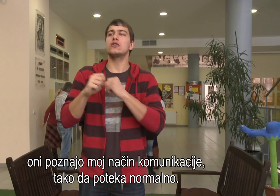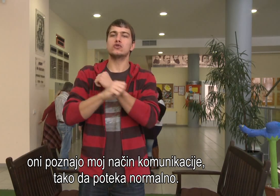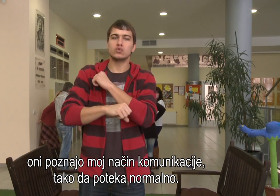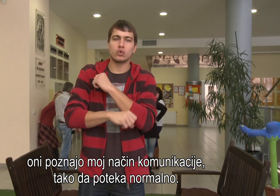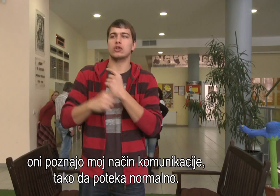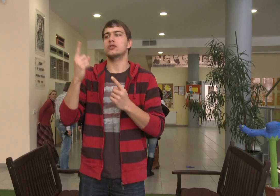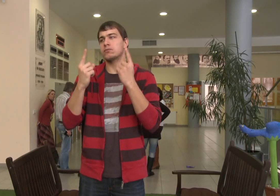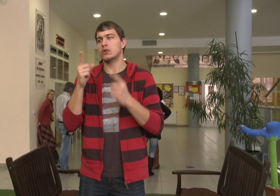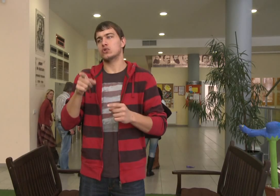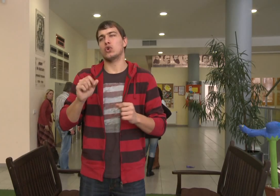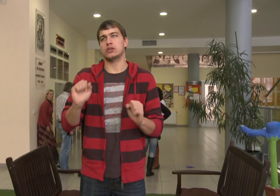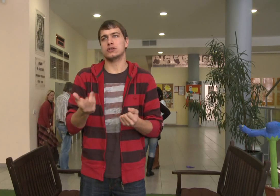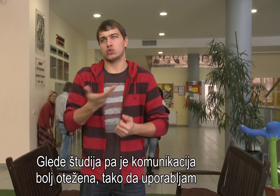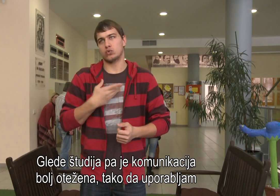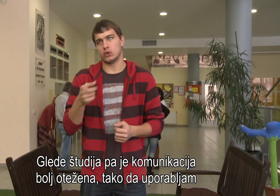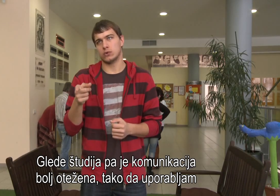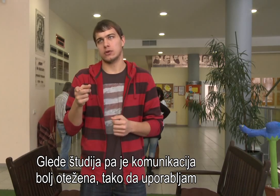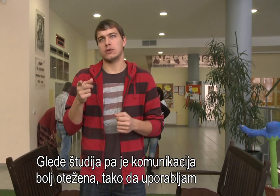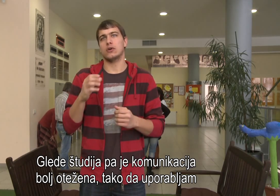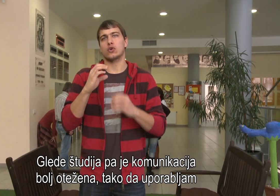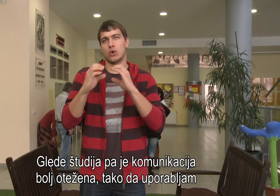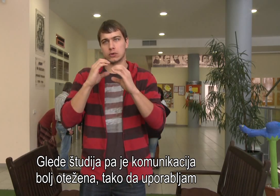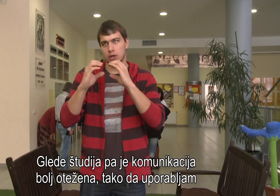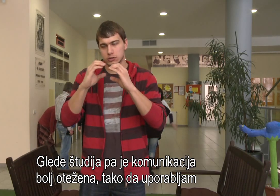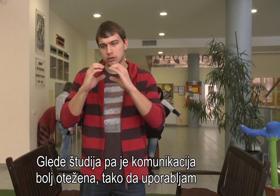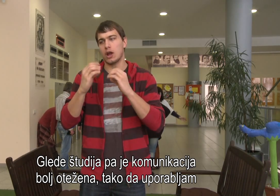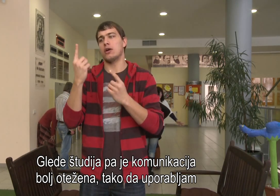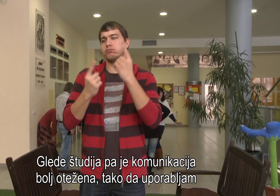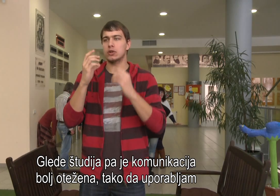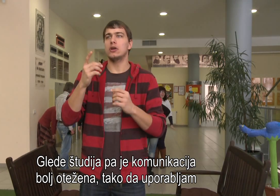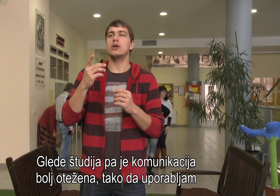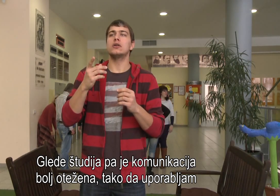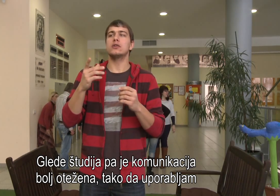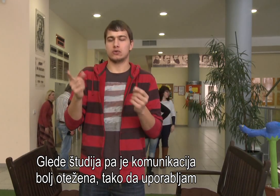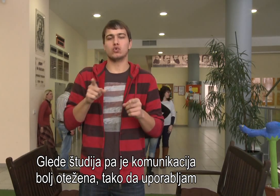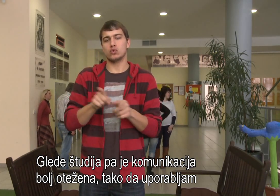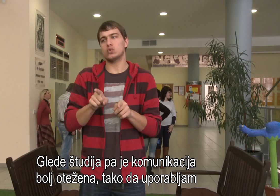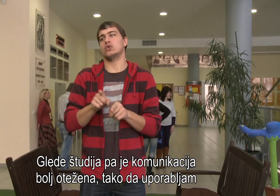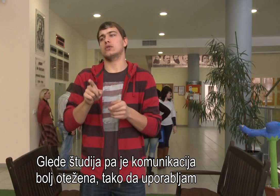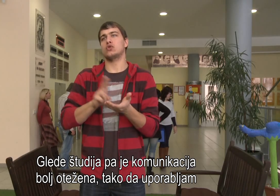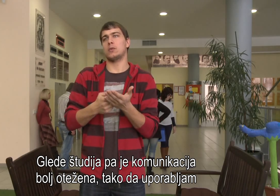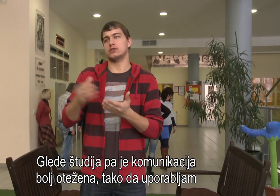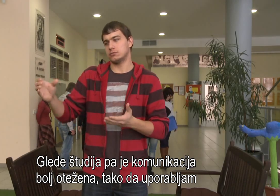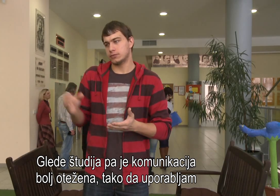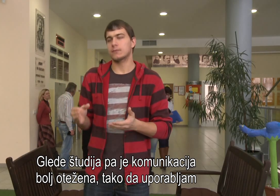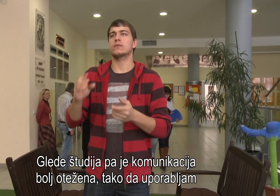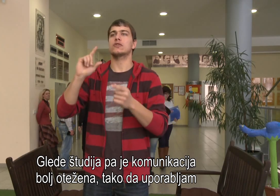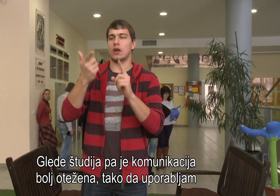težav. Kar se pa tiče študija, pa je v bistvu seveda komunikacija temu primerno bolj otežena. Tako